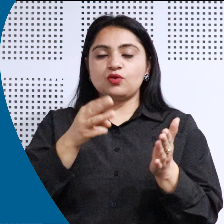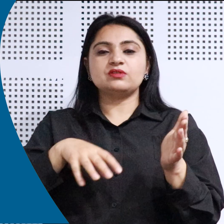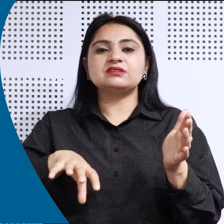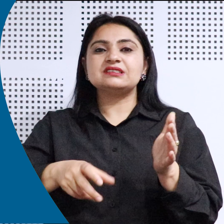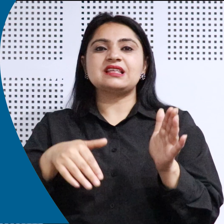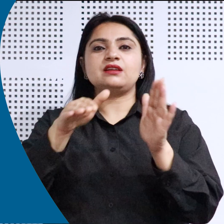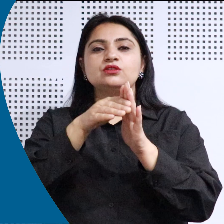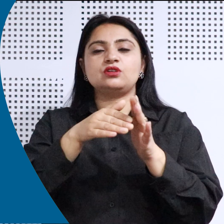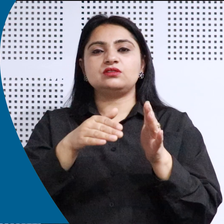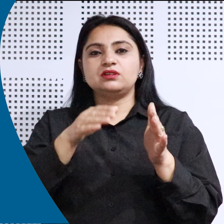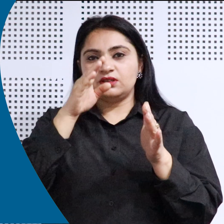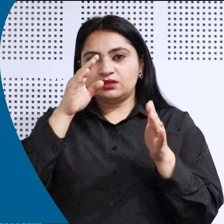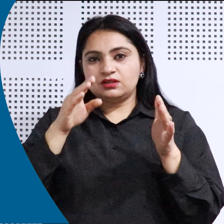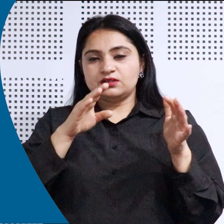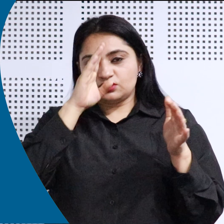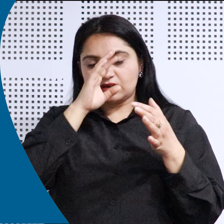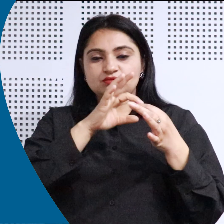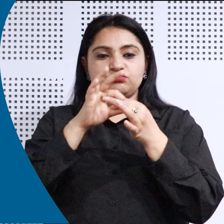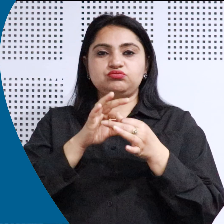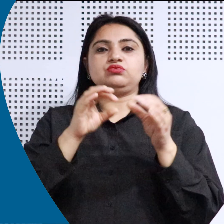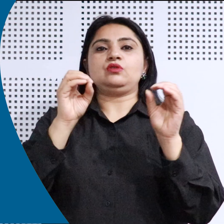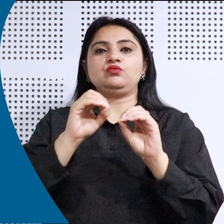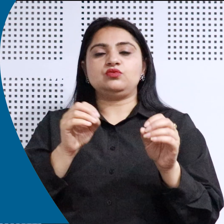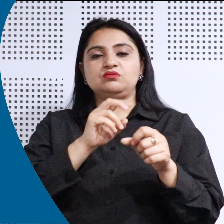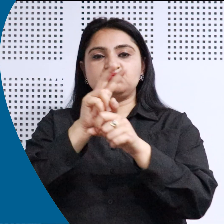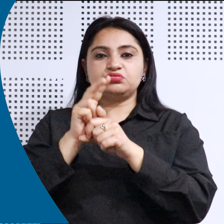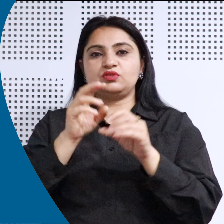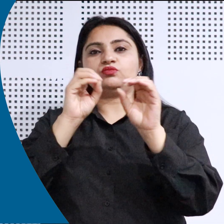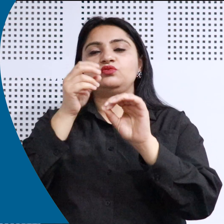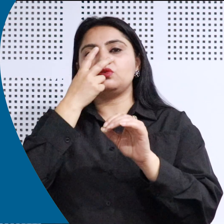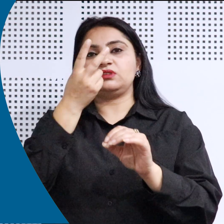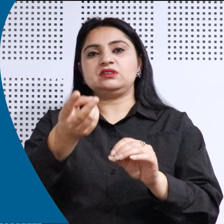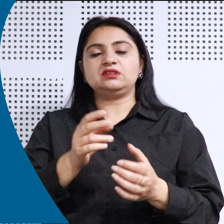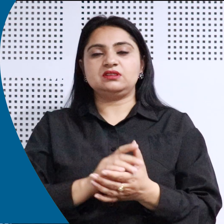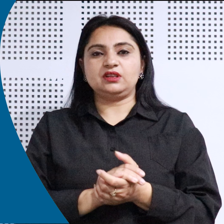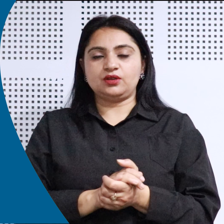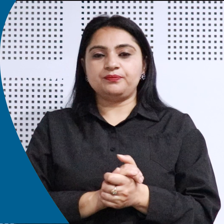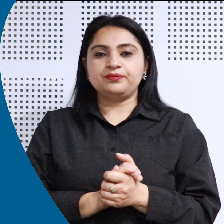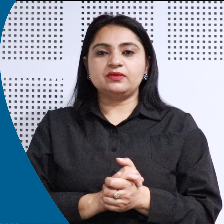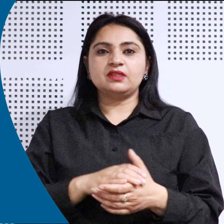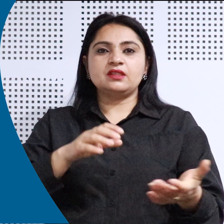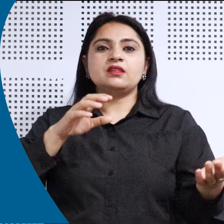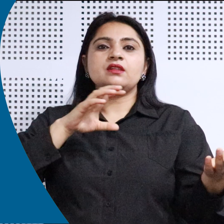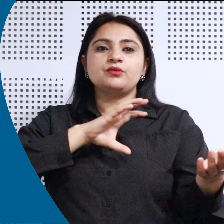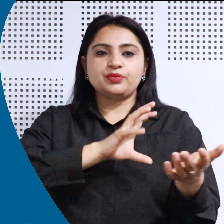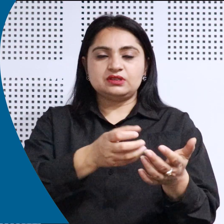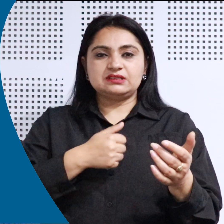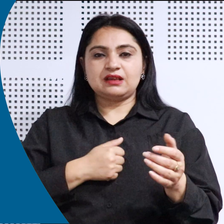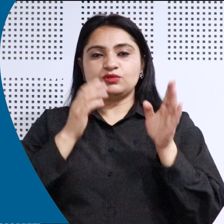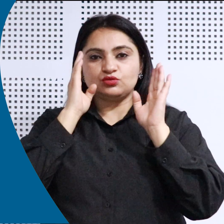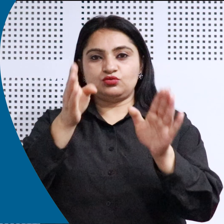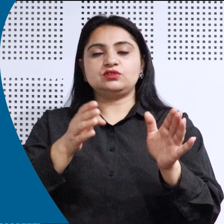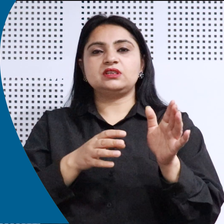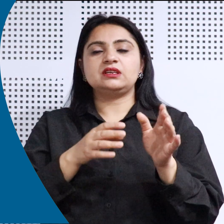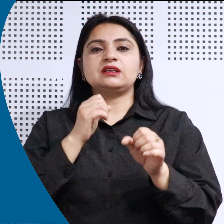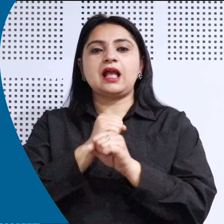समन्वय नगरेको, अनुगमन नगरेको, त्यहाँ नहेरेको, त्यो पनि नहेरेको देखियो। प्रदेशले सोझै आफ्नो मातहतबाट गरिरहेछ